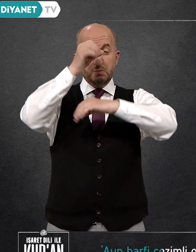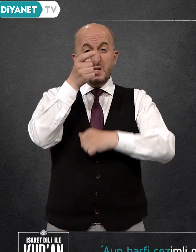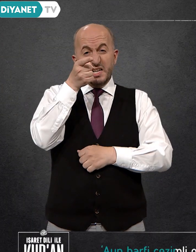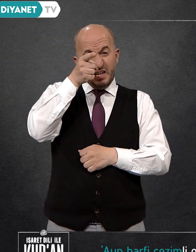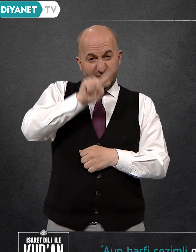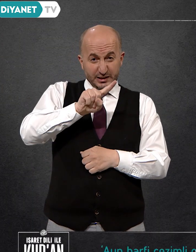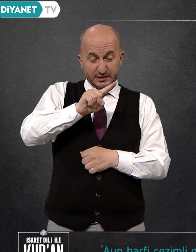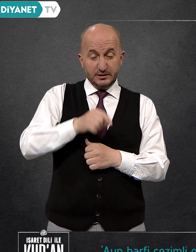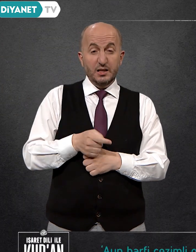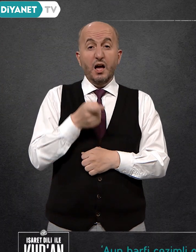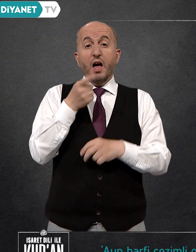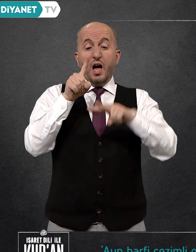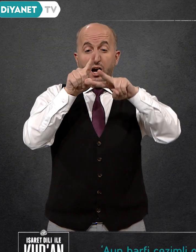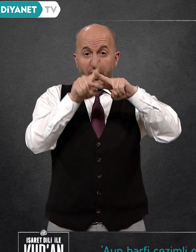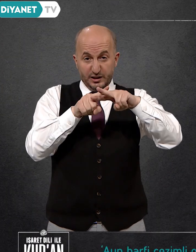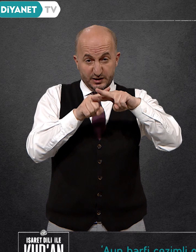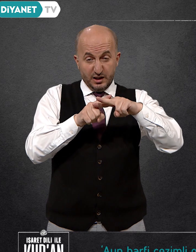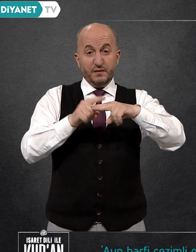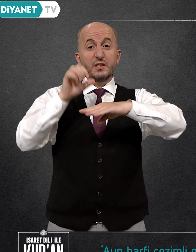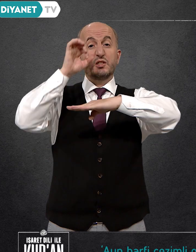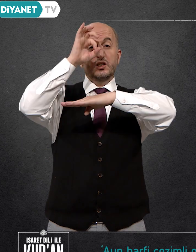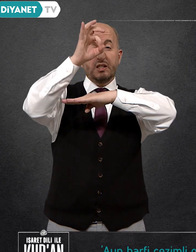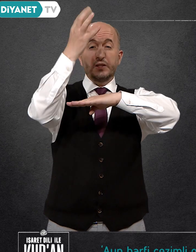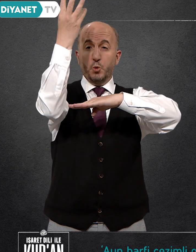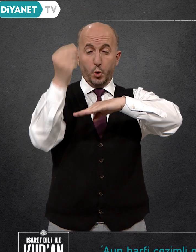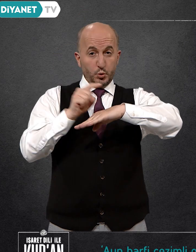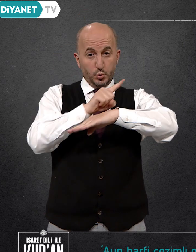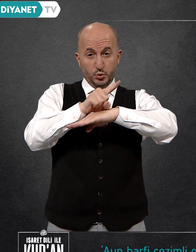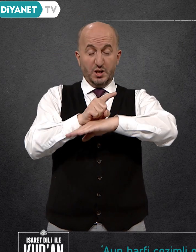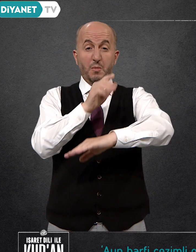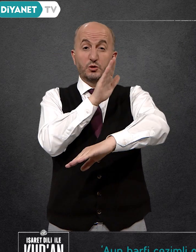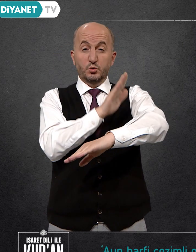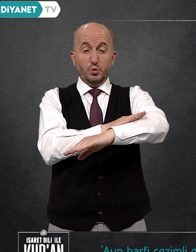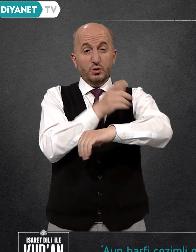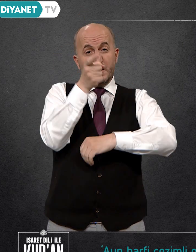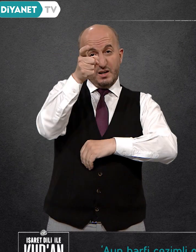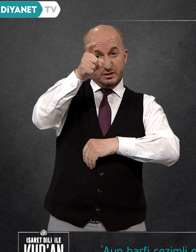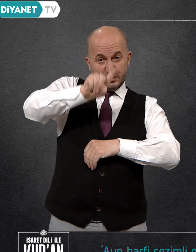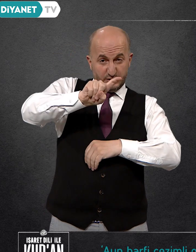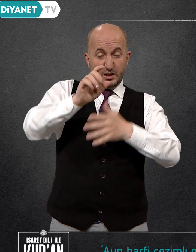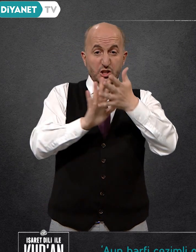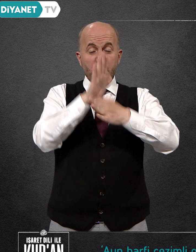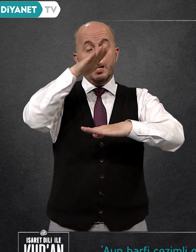i cezimli olduğu zaman sol tarafa tırnak işareti yapılır